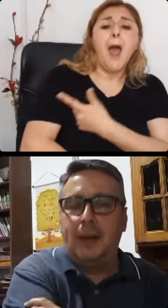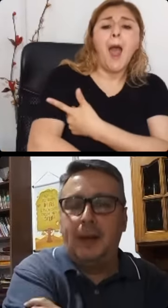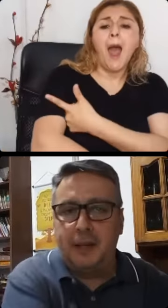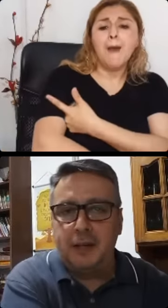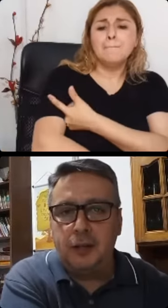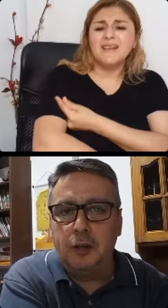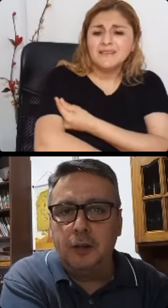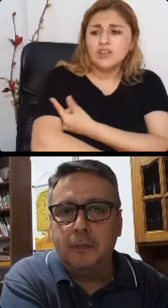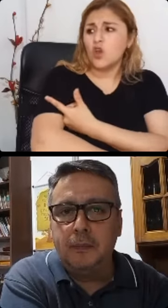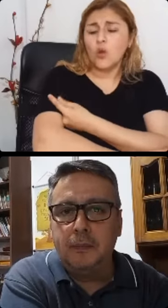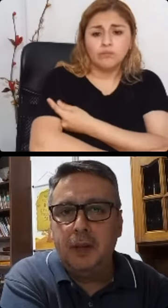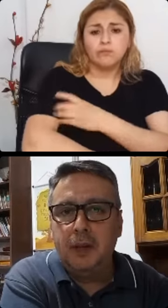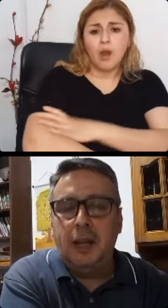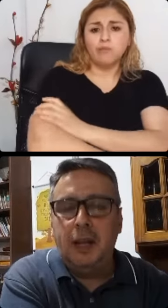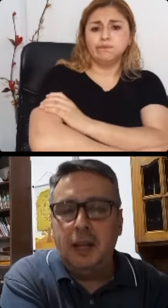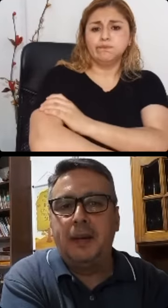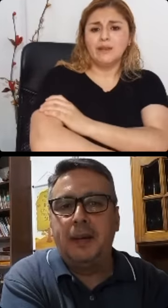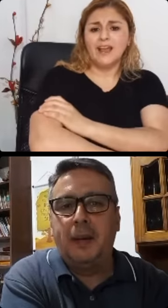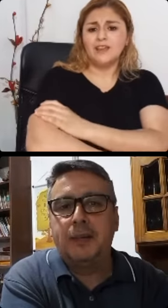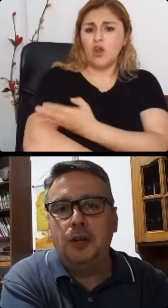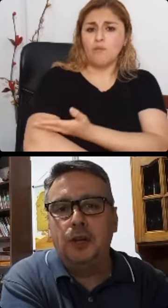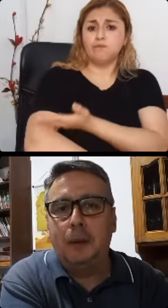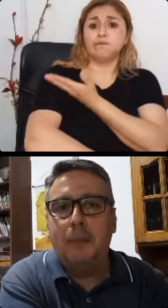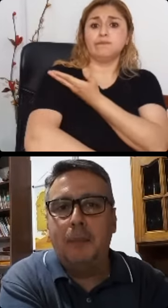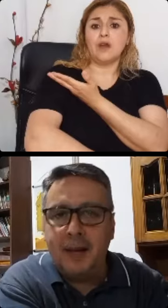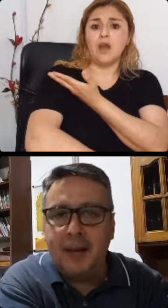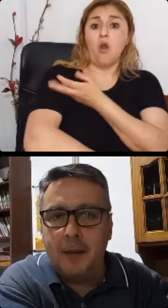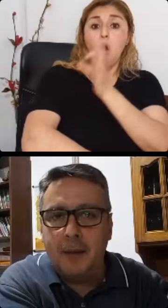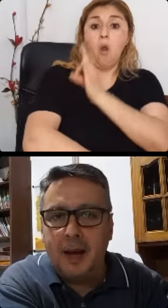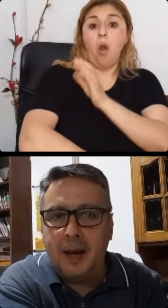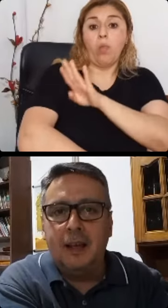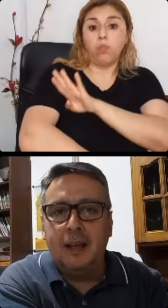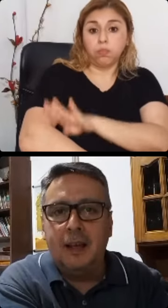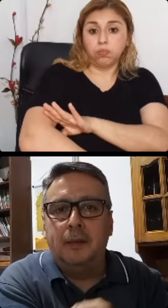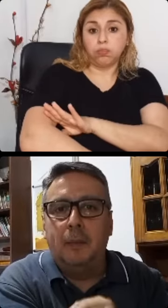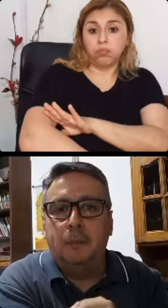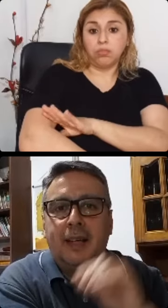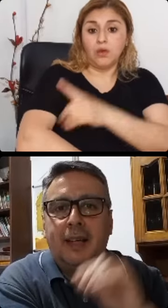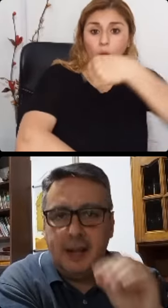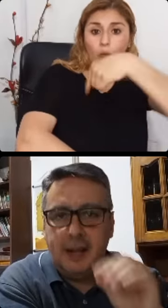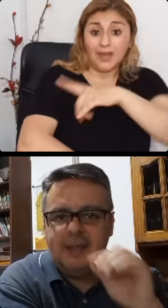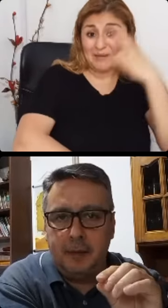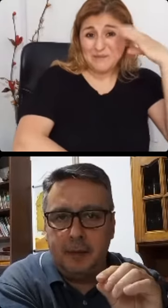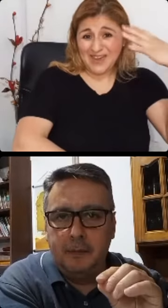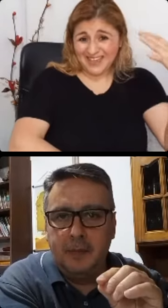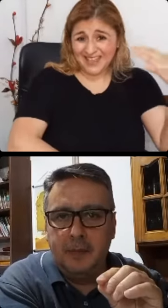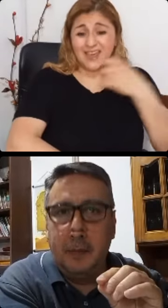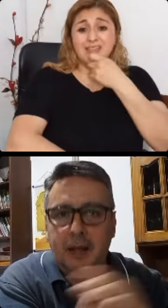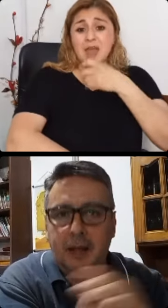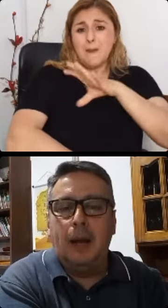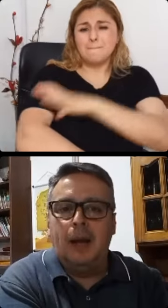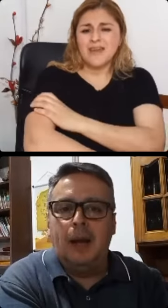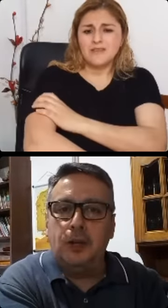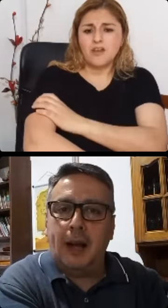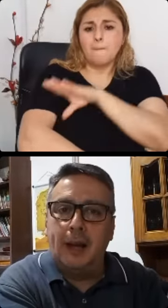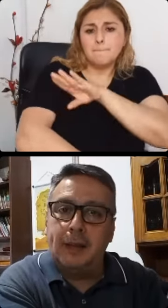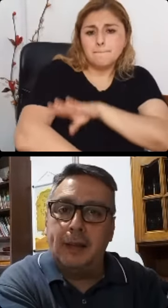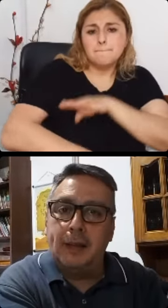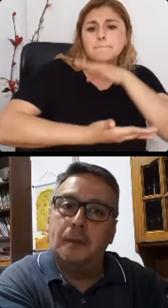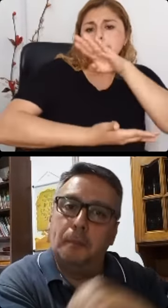que a mí me toman la presión y mi presión baja marca 7 y la